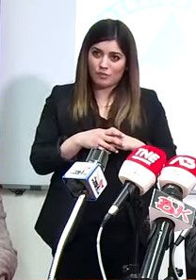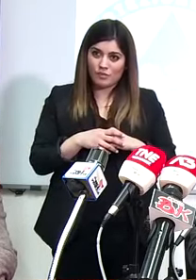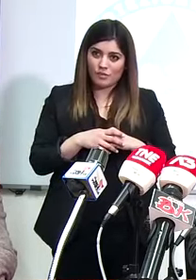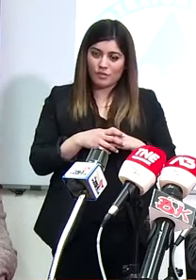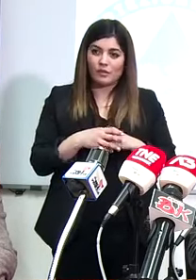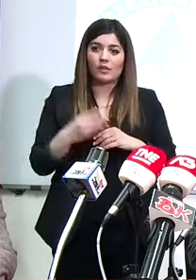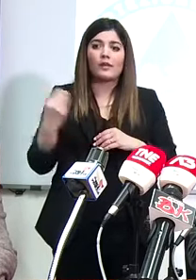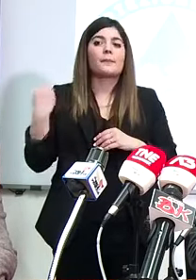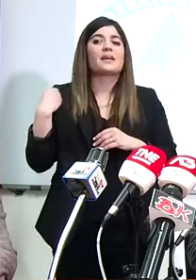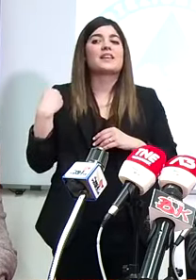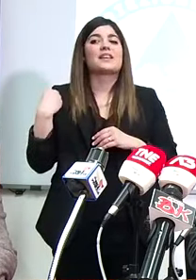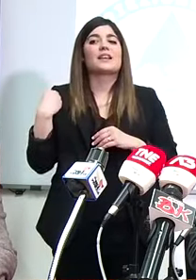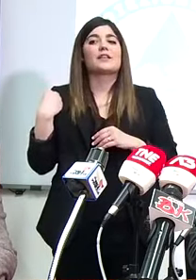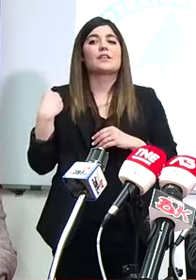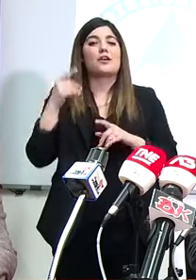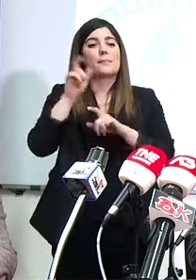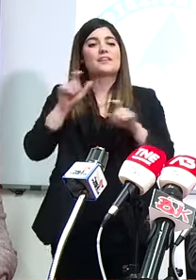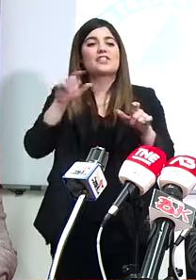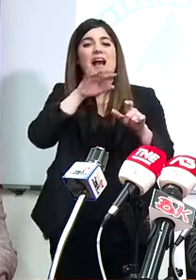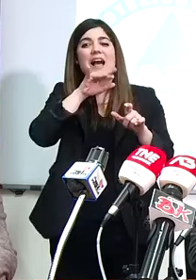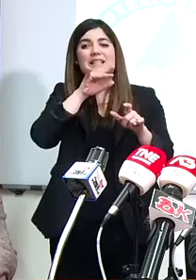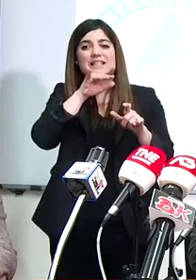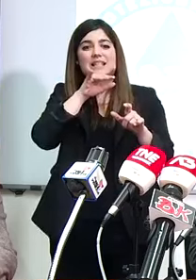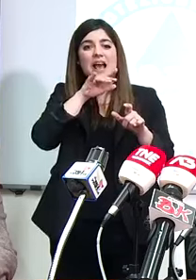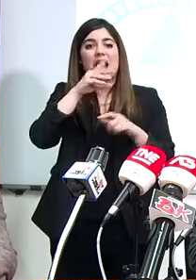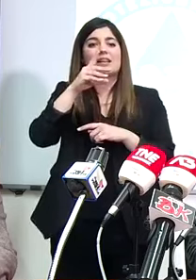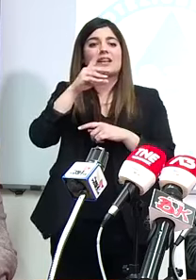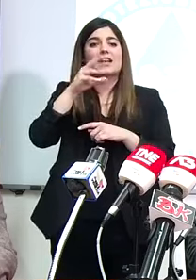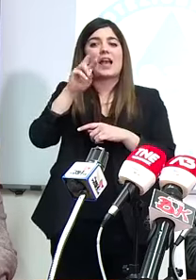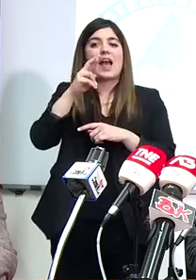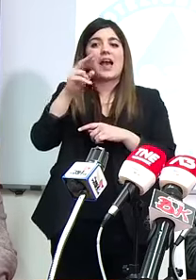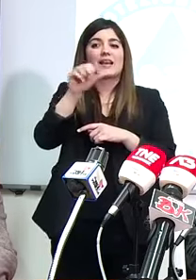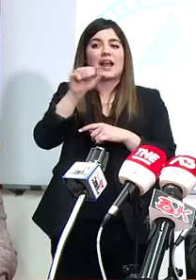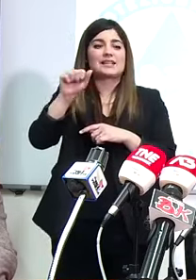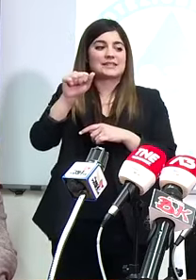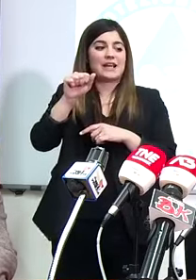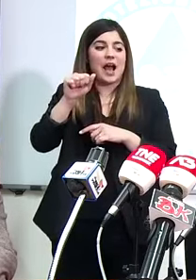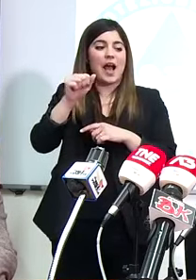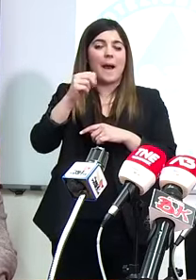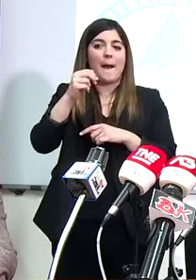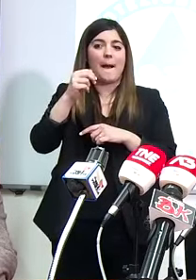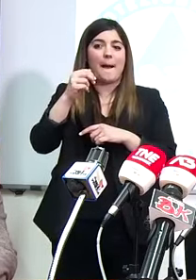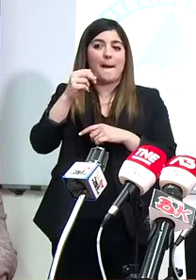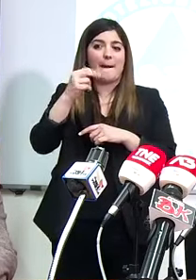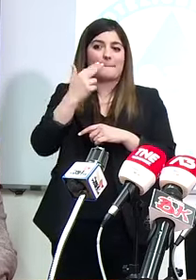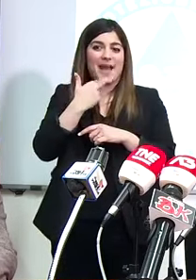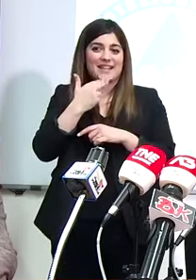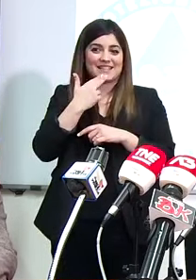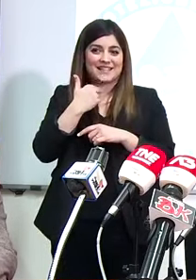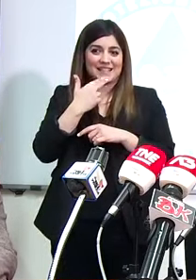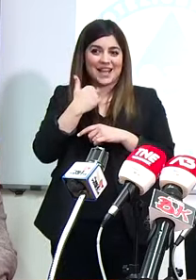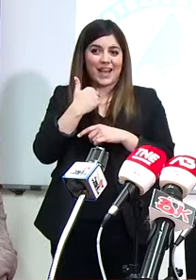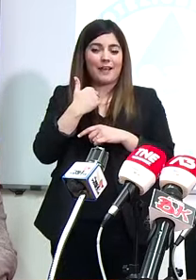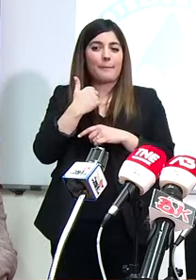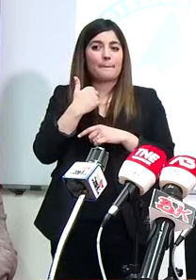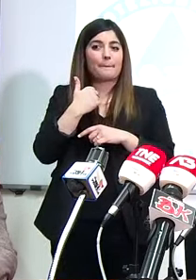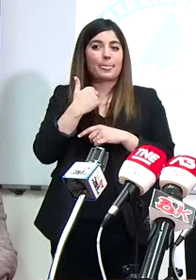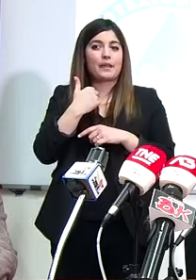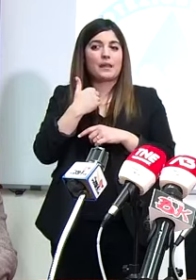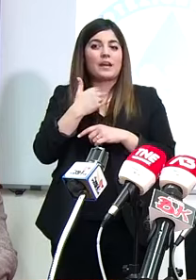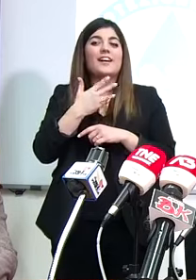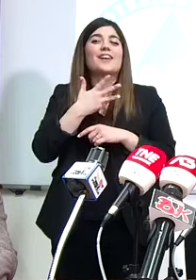del don vecchi di mestre secco no no sono tanti